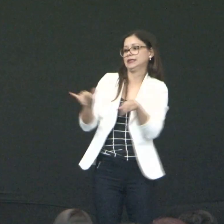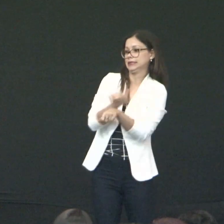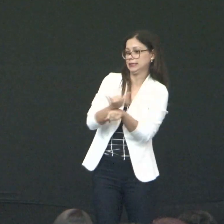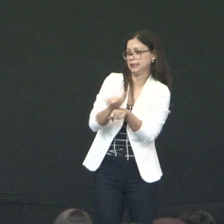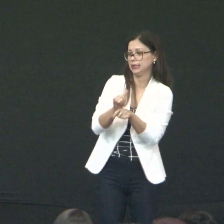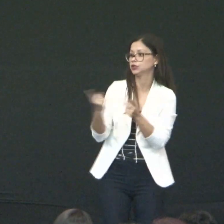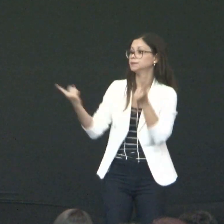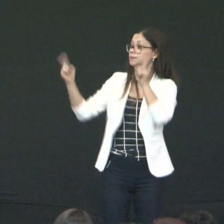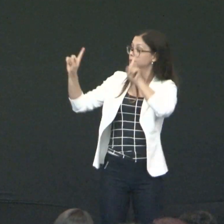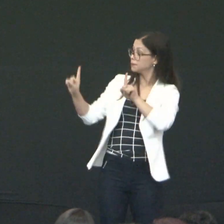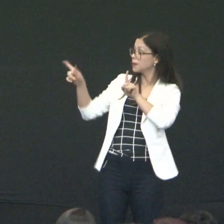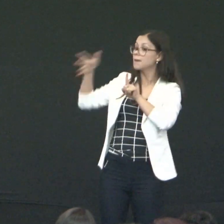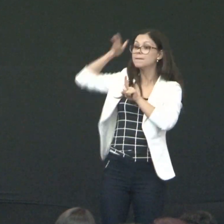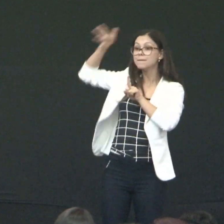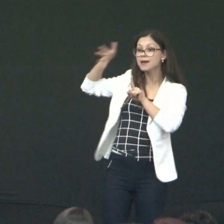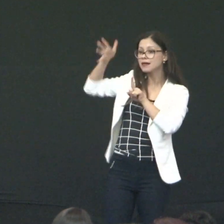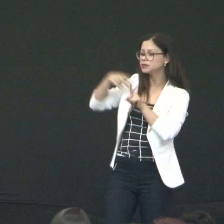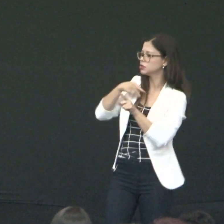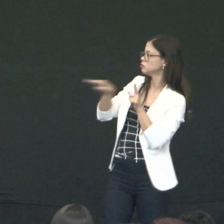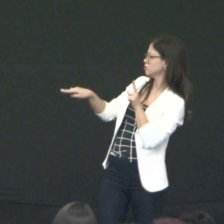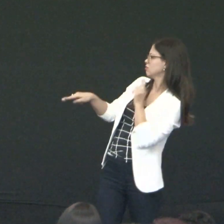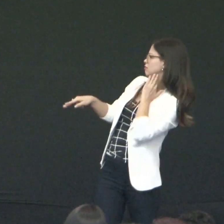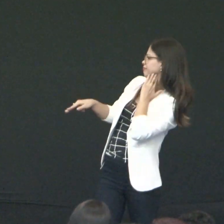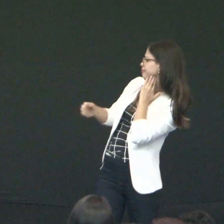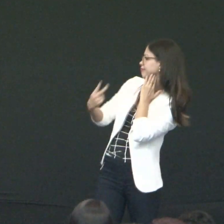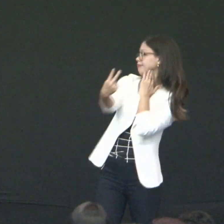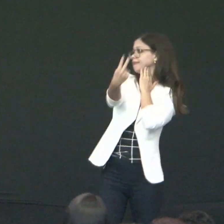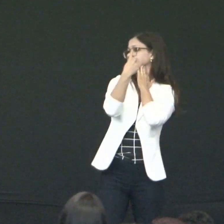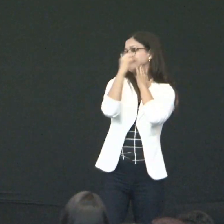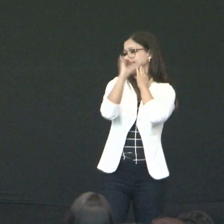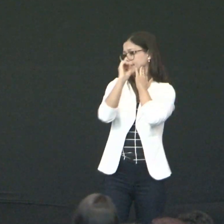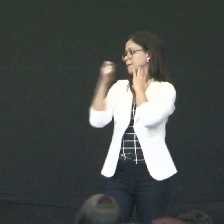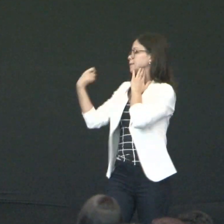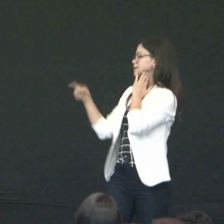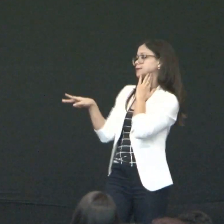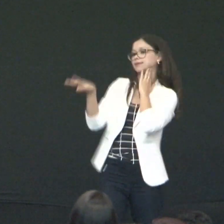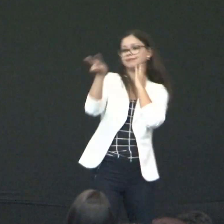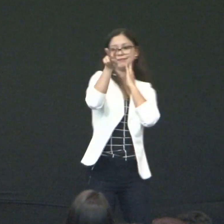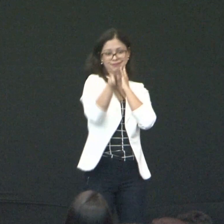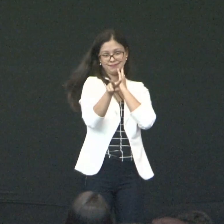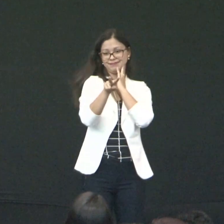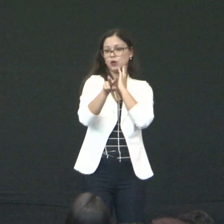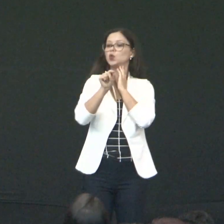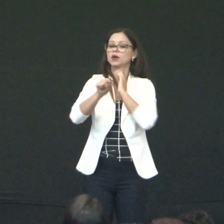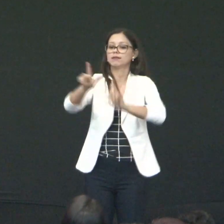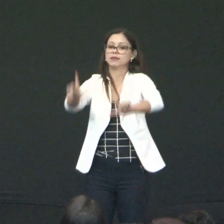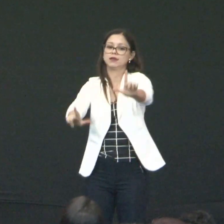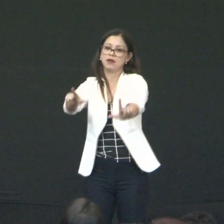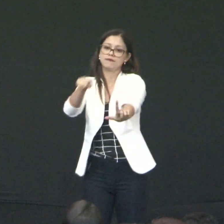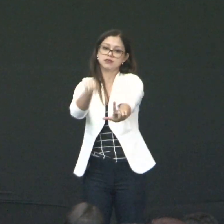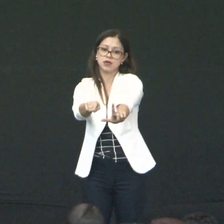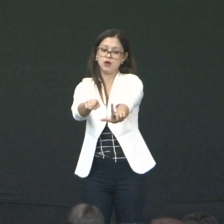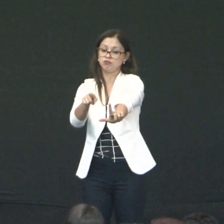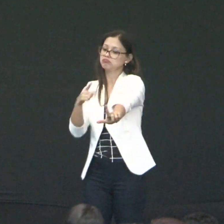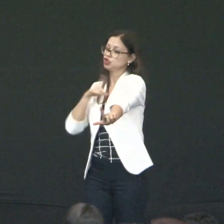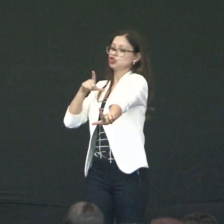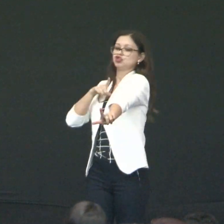Mas tem também o intérprete que também é direto, mas que ao invés de olhar diretamente